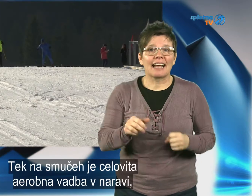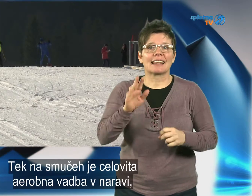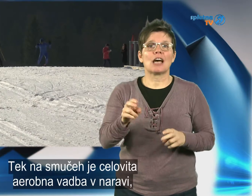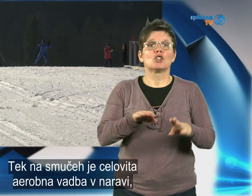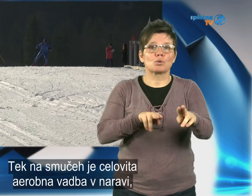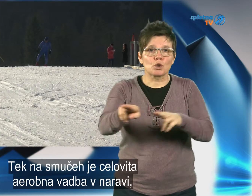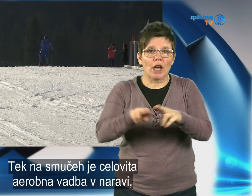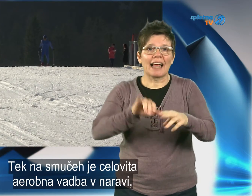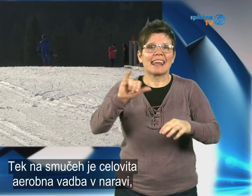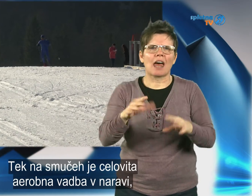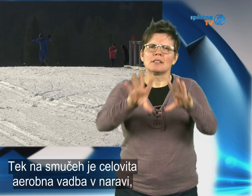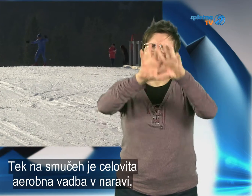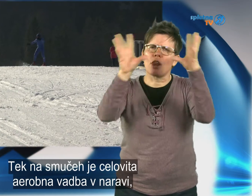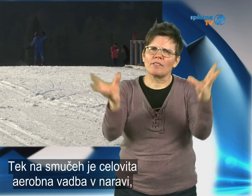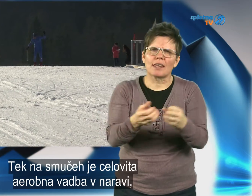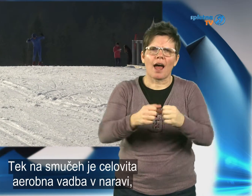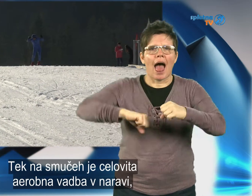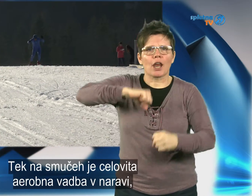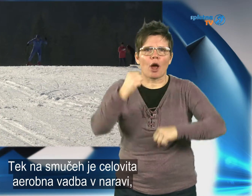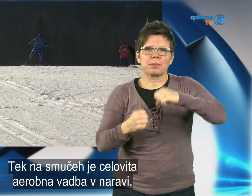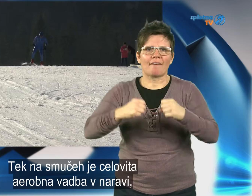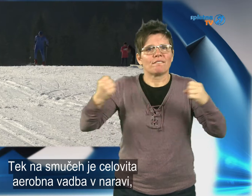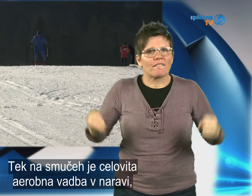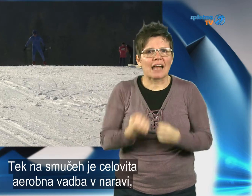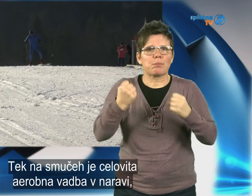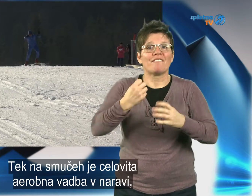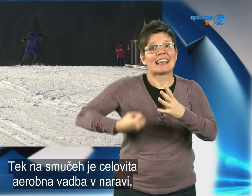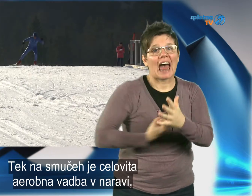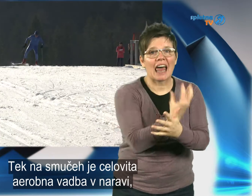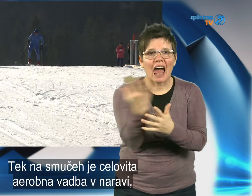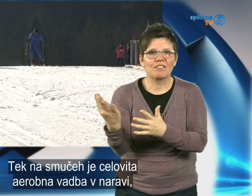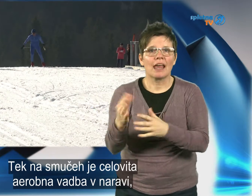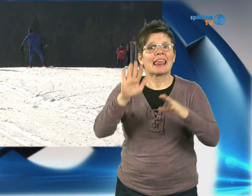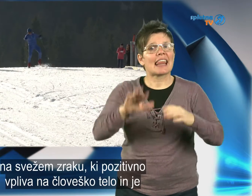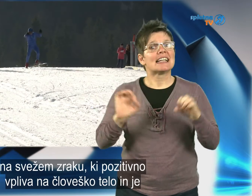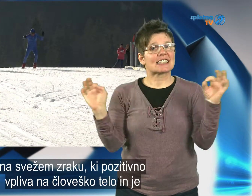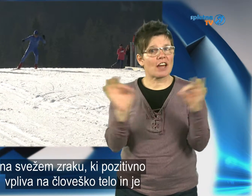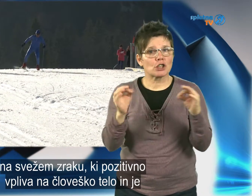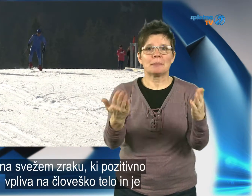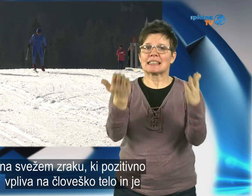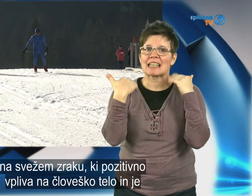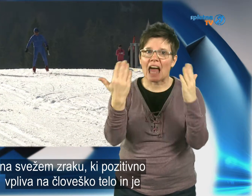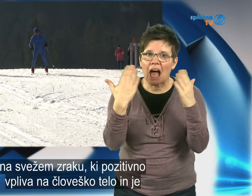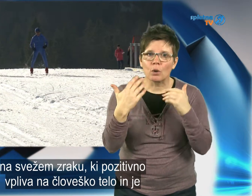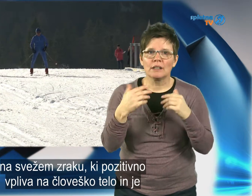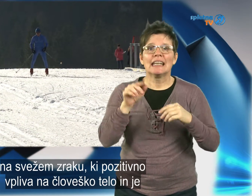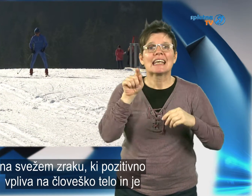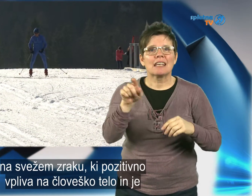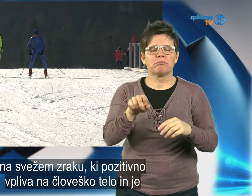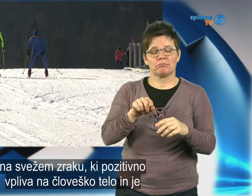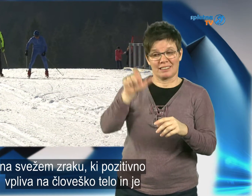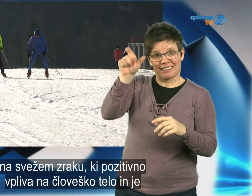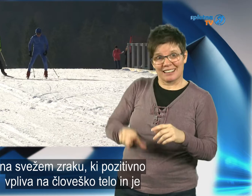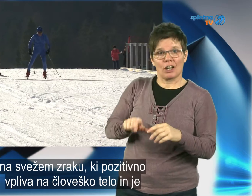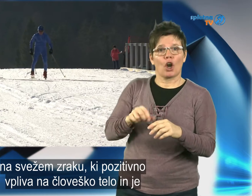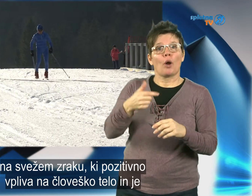Tek na smučeh je celovita aerobna vadba v naravi, na svežem zraku, ki pozitivno vpliva na človeško telo